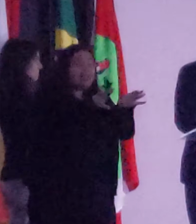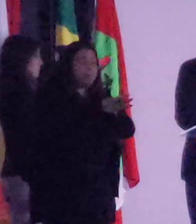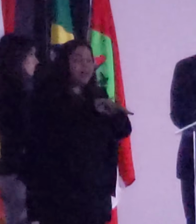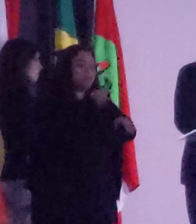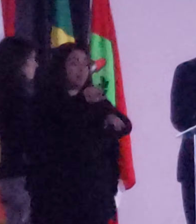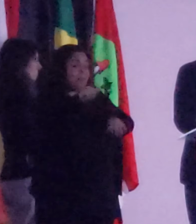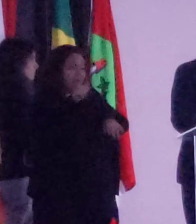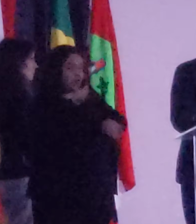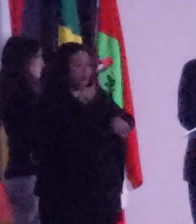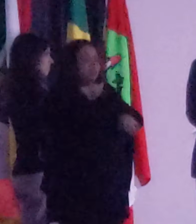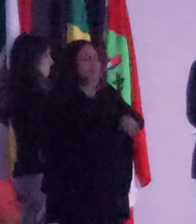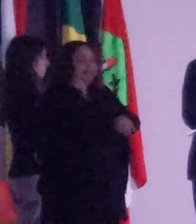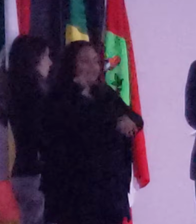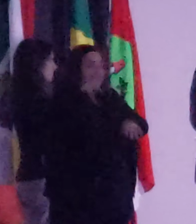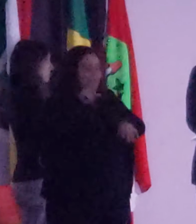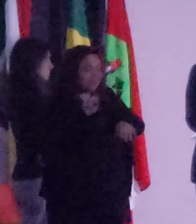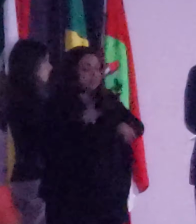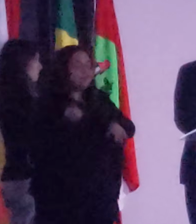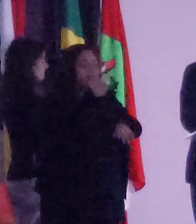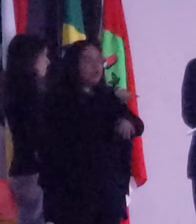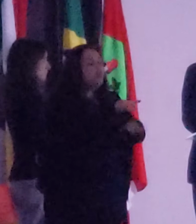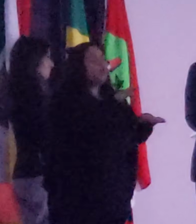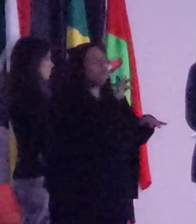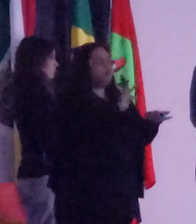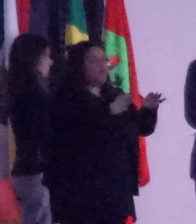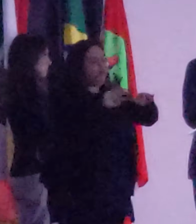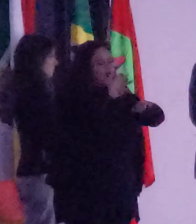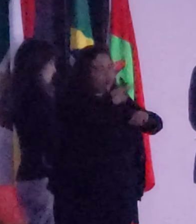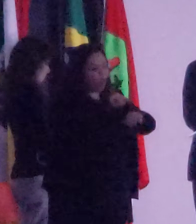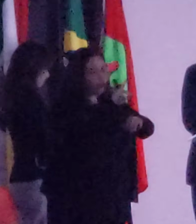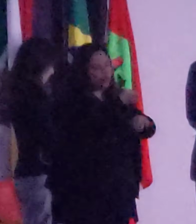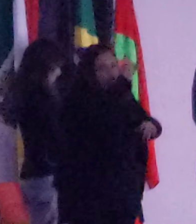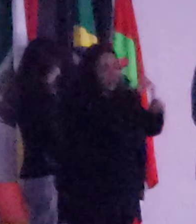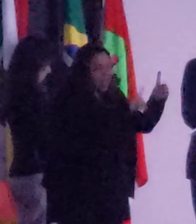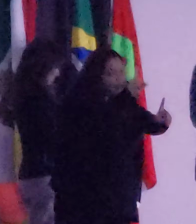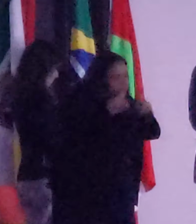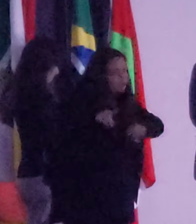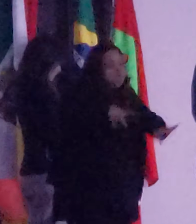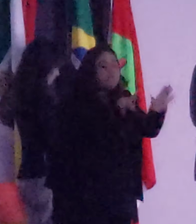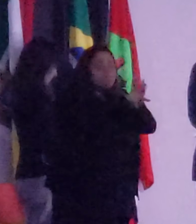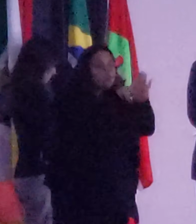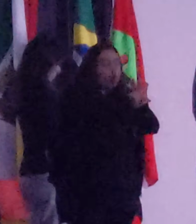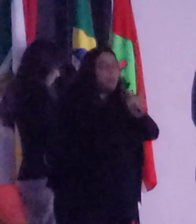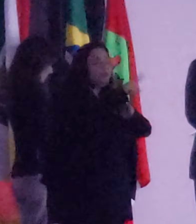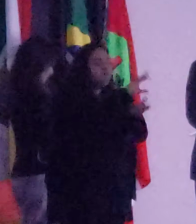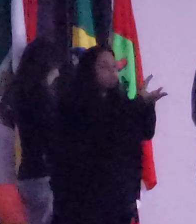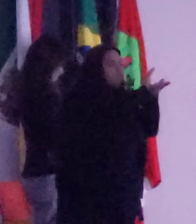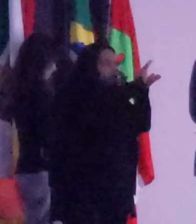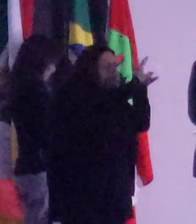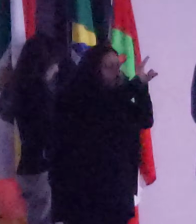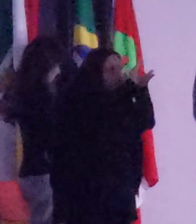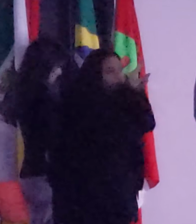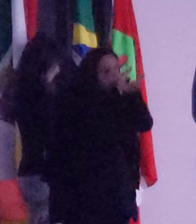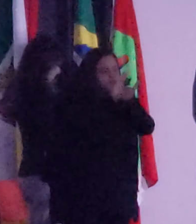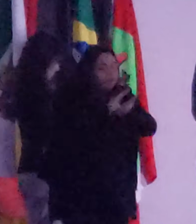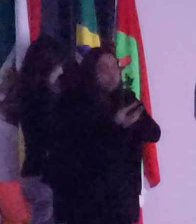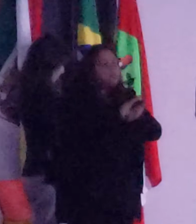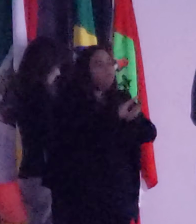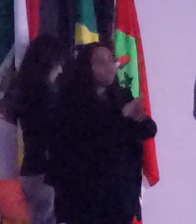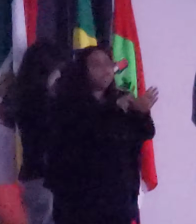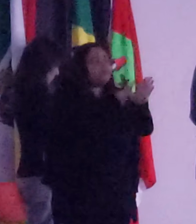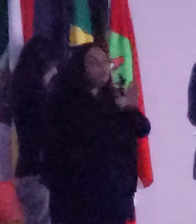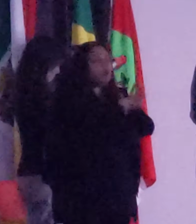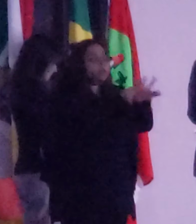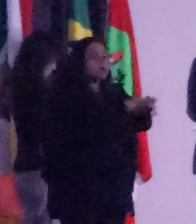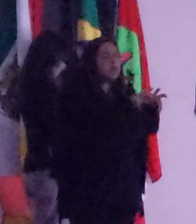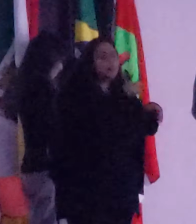dos Direitos de Fundos, que são recursos oriundos de